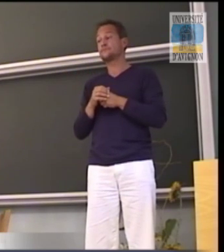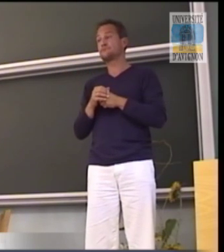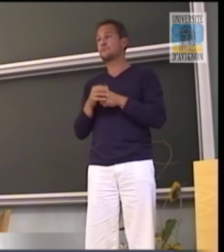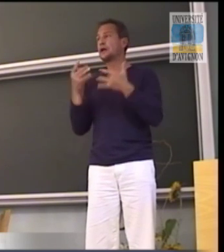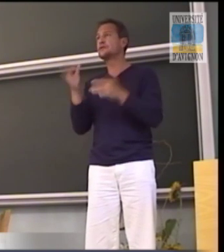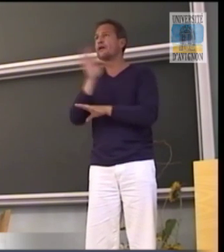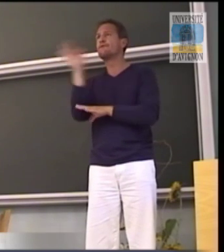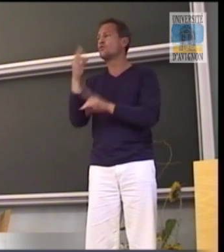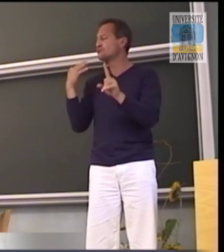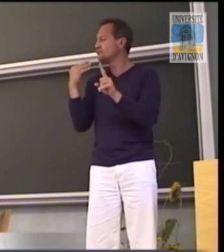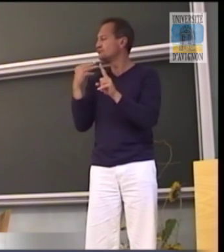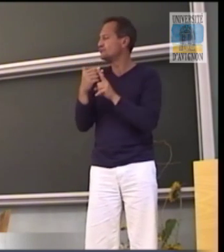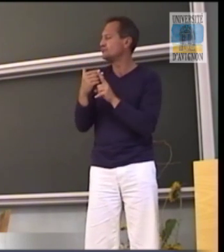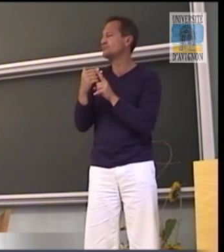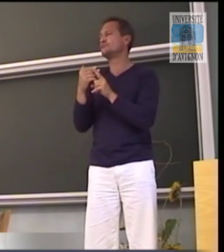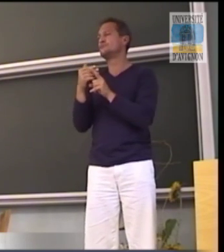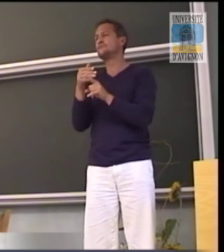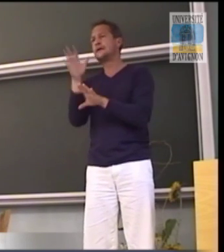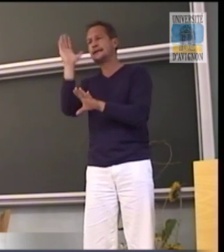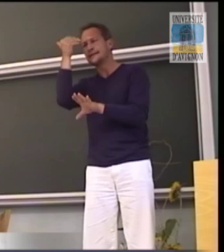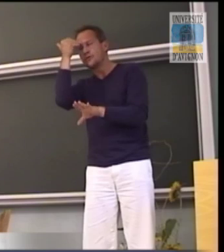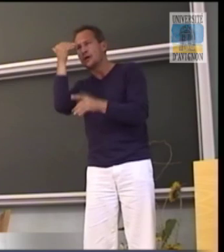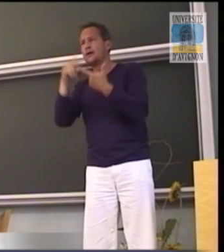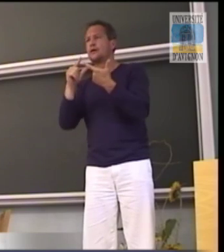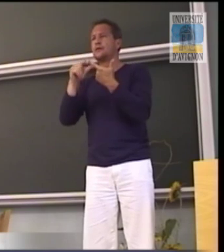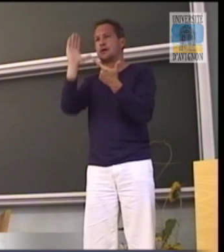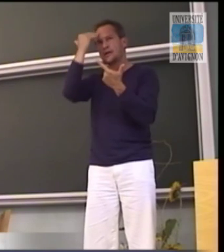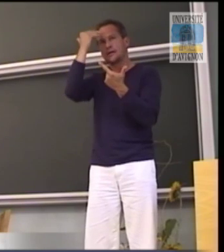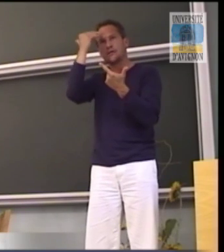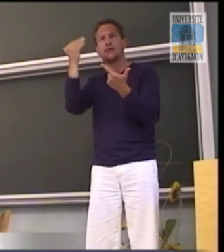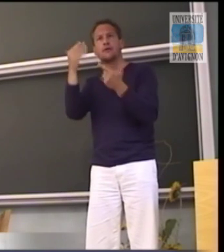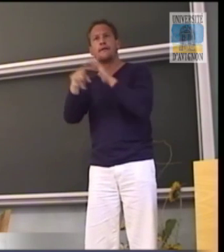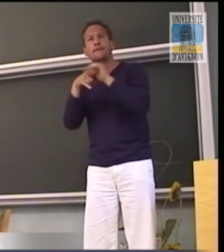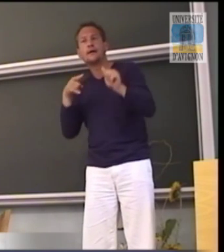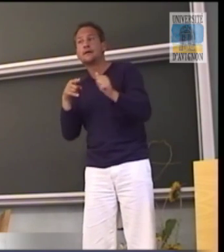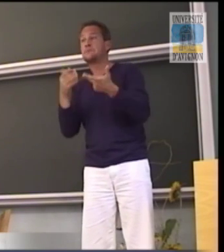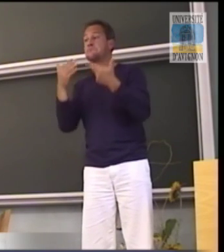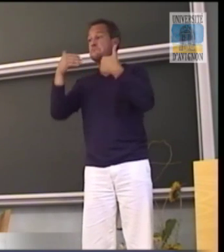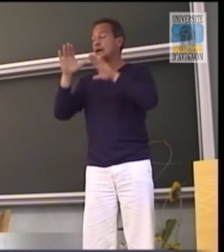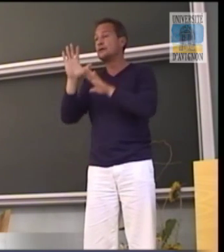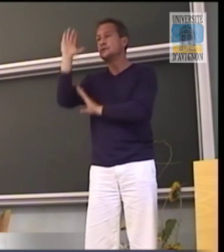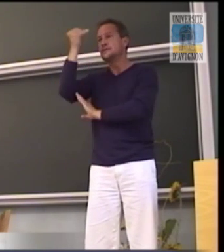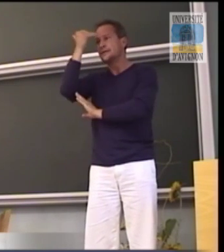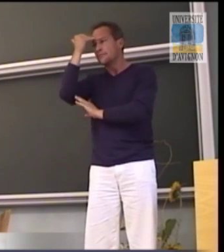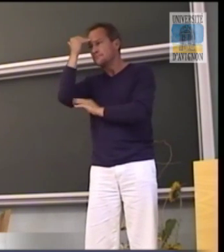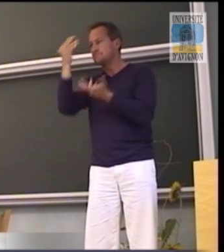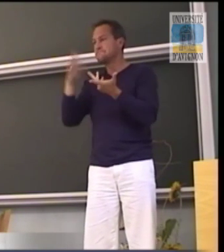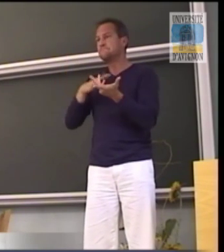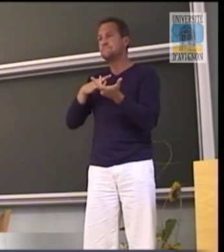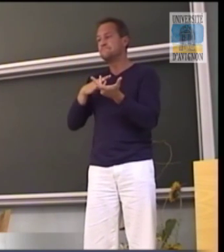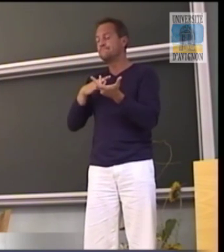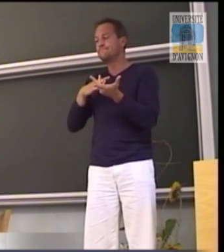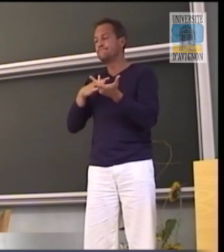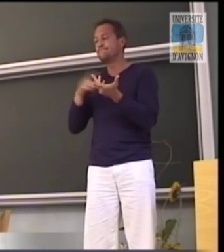le savoir-faire, voire aujourd'hui le faire-savoir, mais pas beaucoup le savoir-être. Et que, encore une